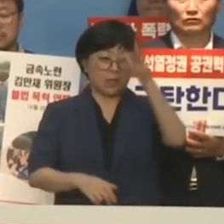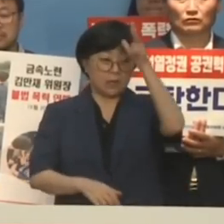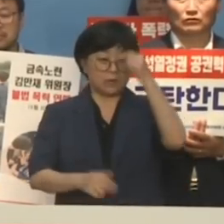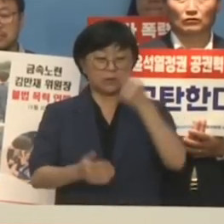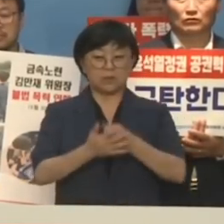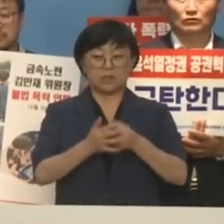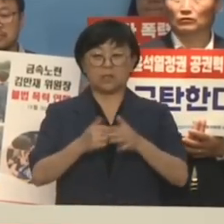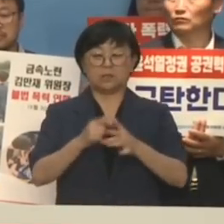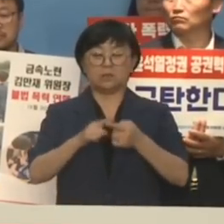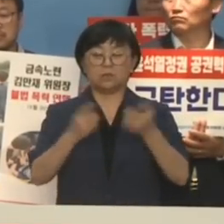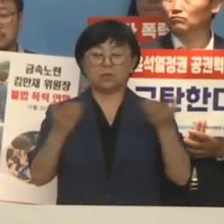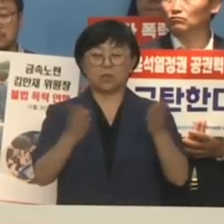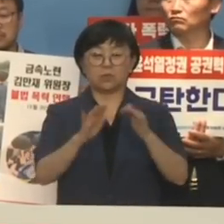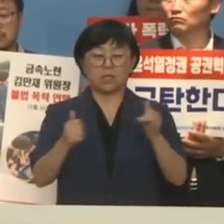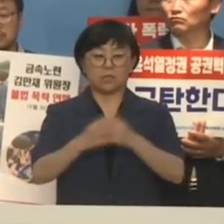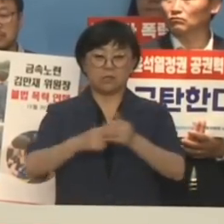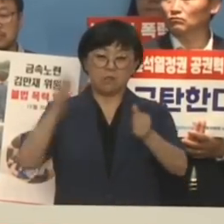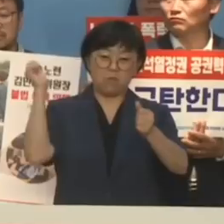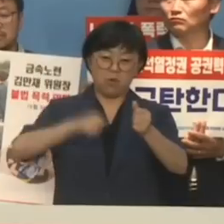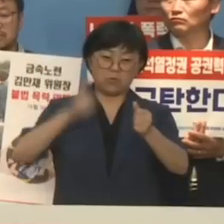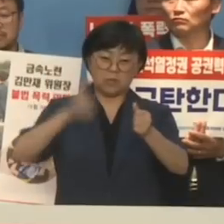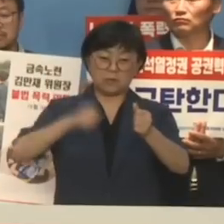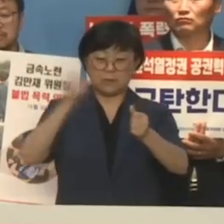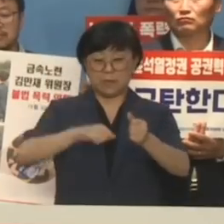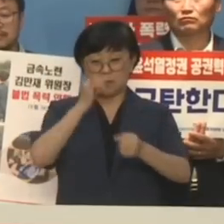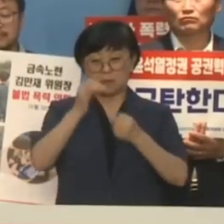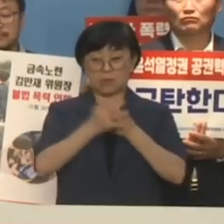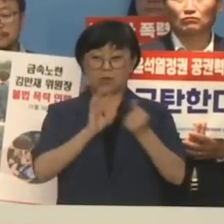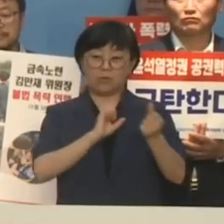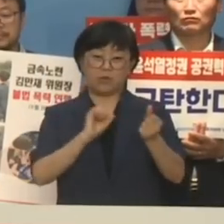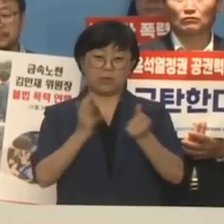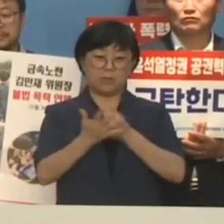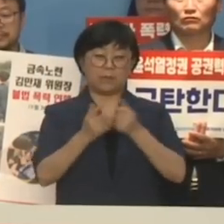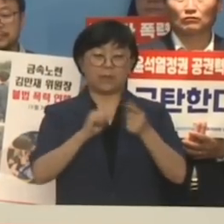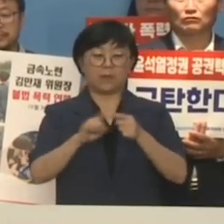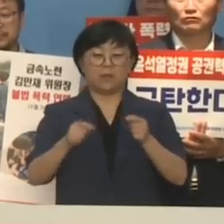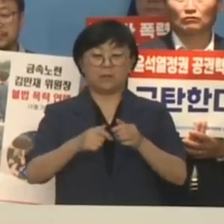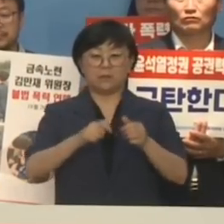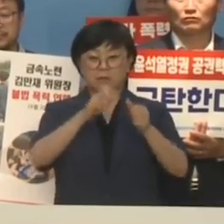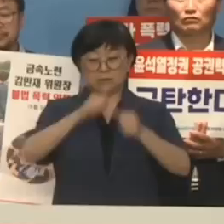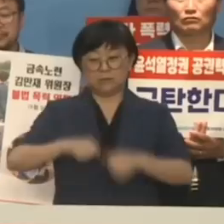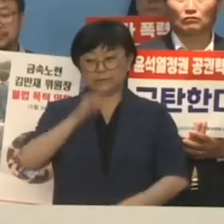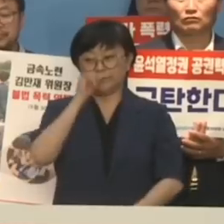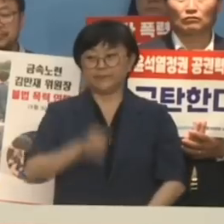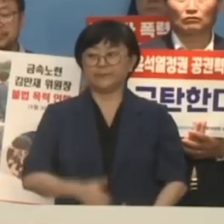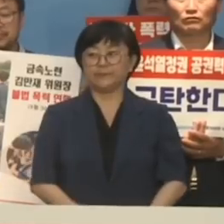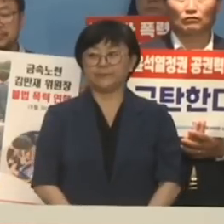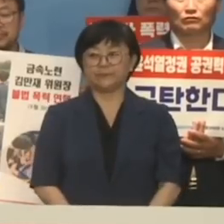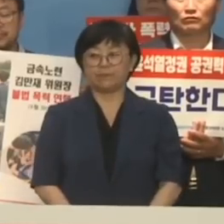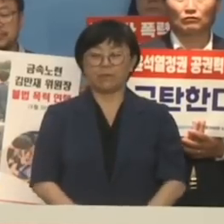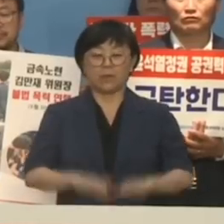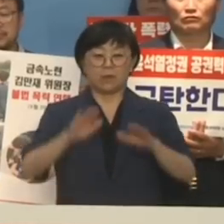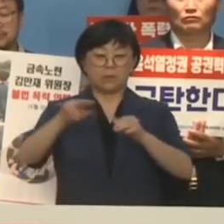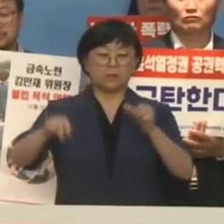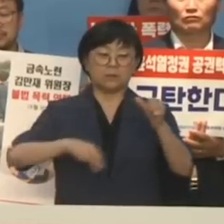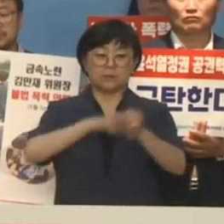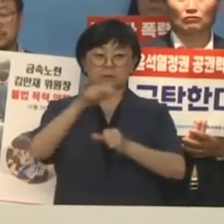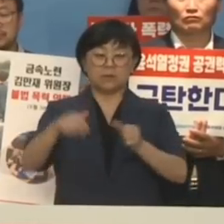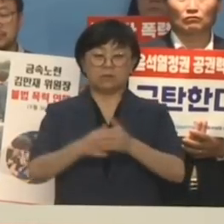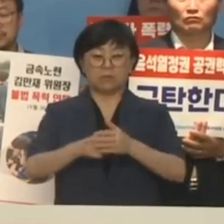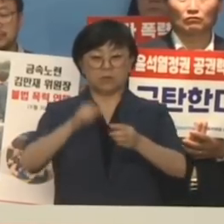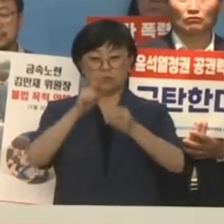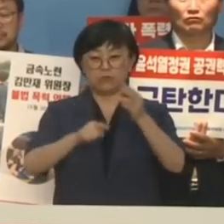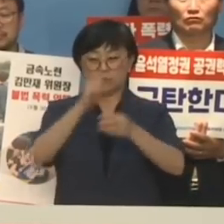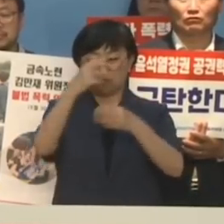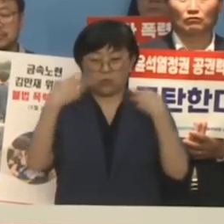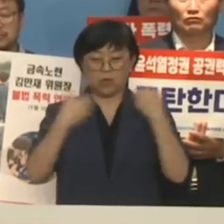경찰은 고공농성자를 곤봉으로 무자비하게 폭행하며 결국 끌어내렸습니다. 이번 사태는